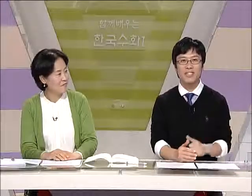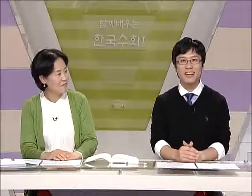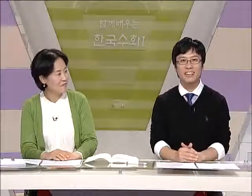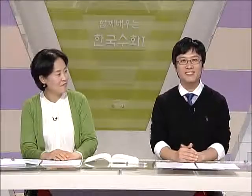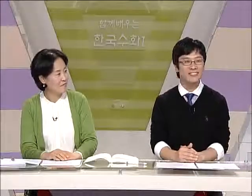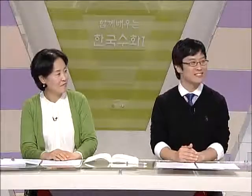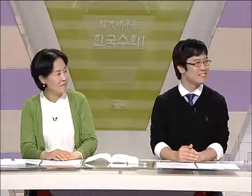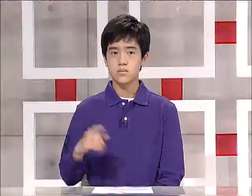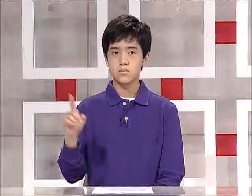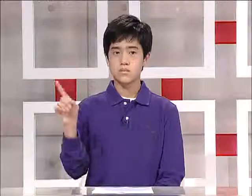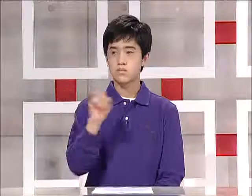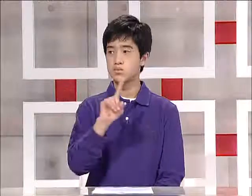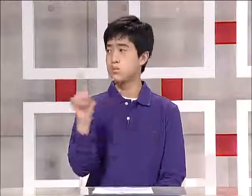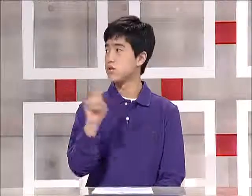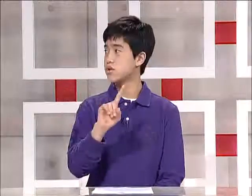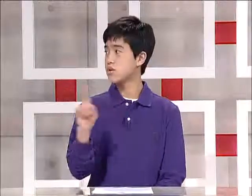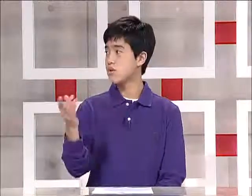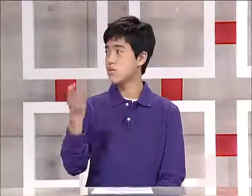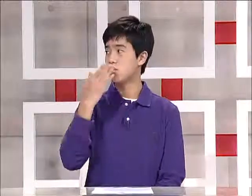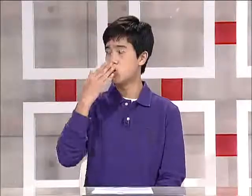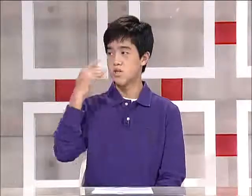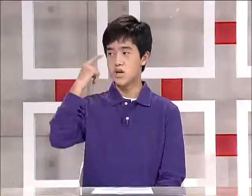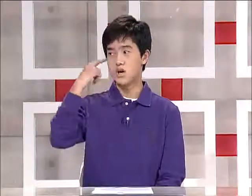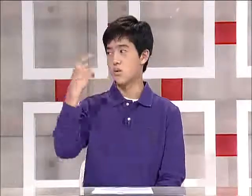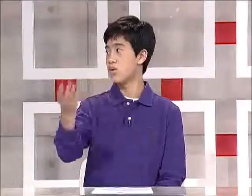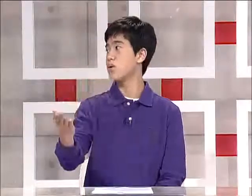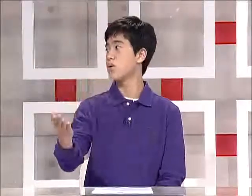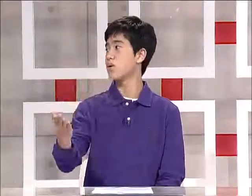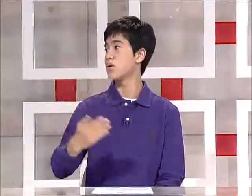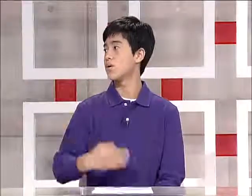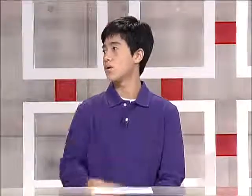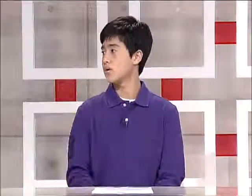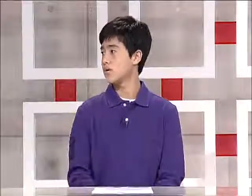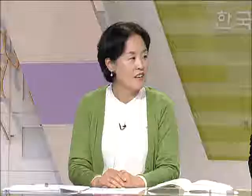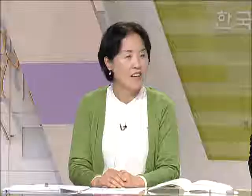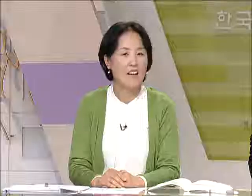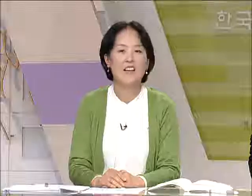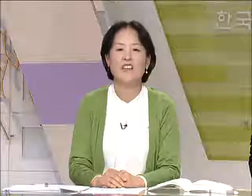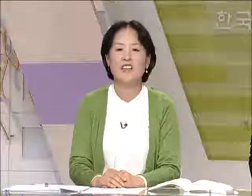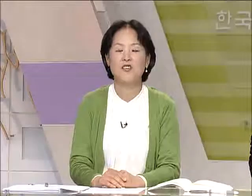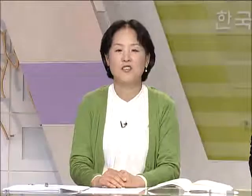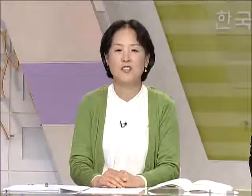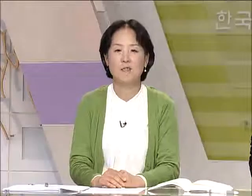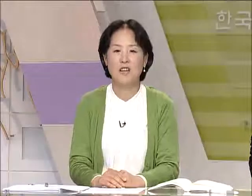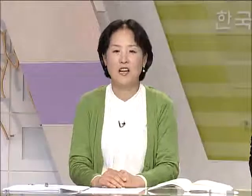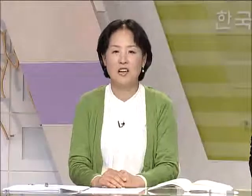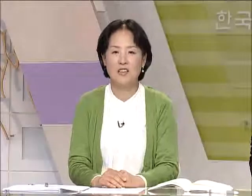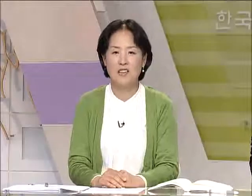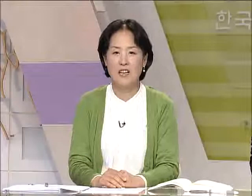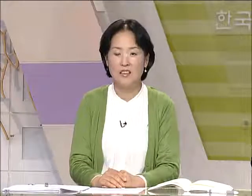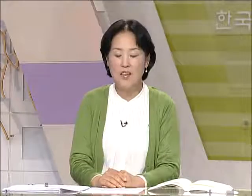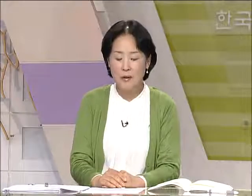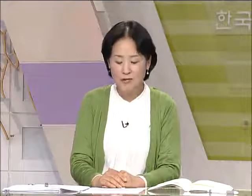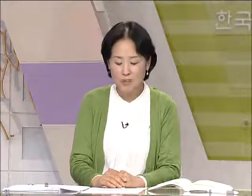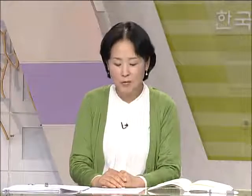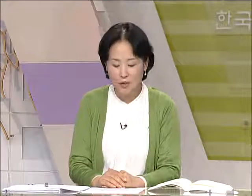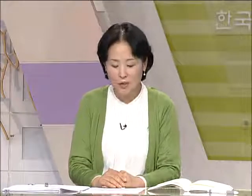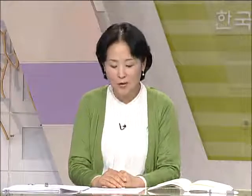보실까요? 무엇을 먹을까요? 네, 잘해주셨습니다. 자, 대답 한번 들어볼까요? 이